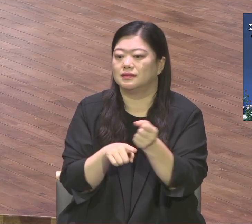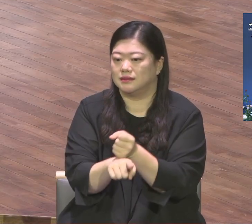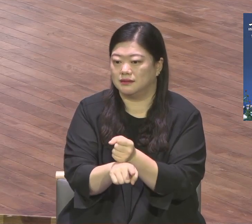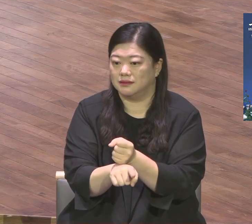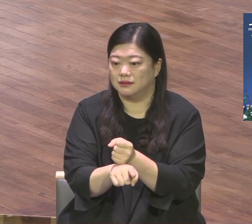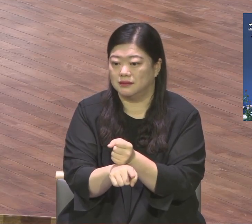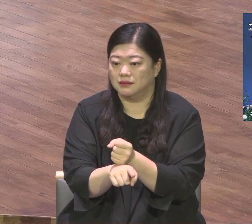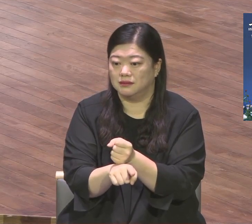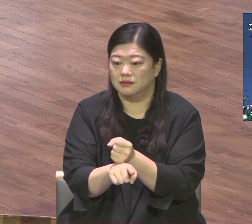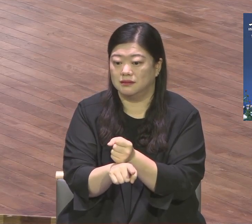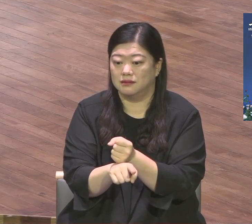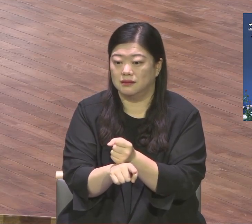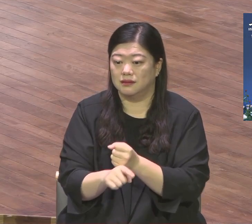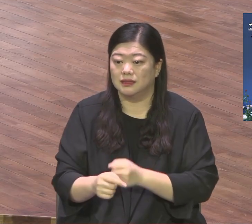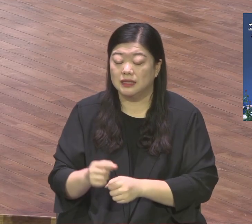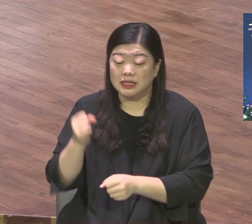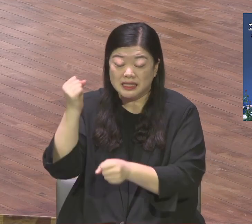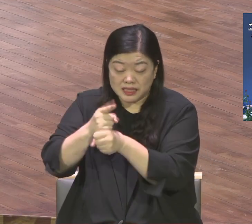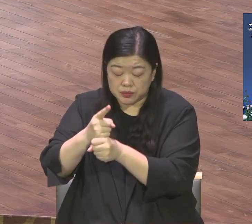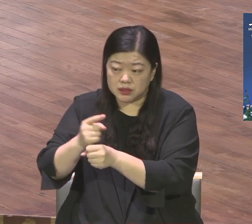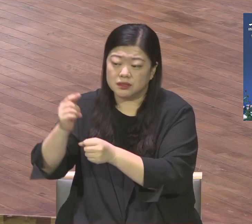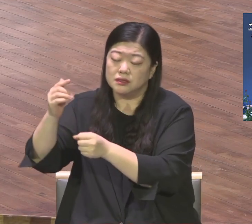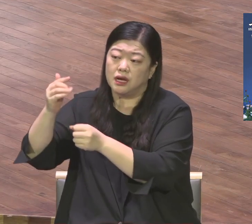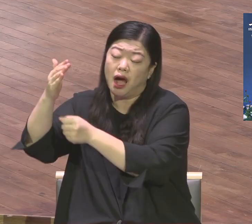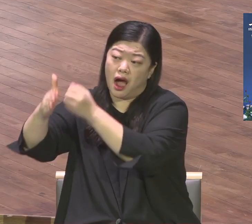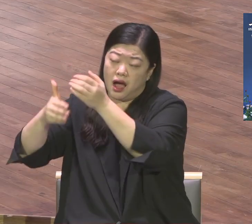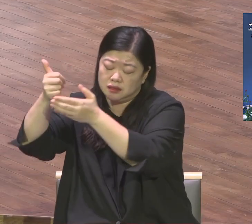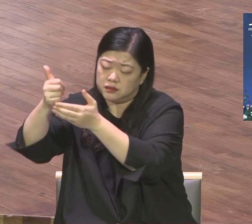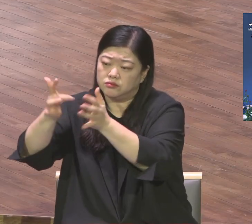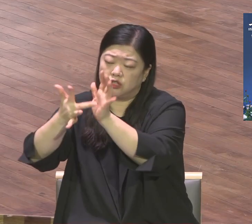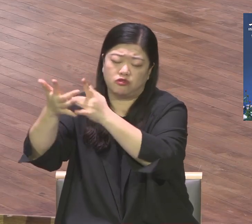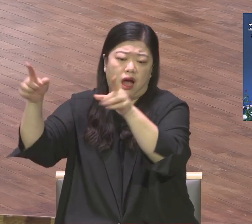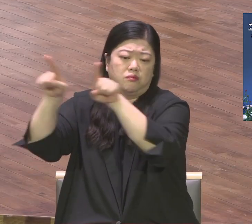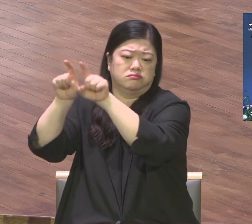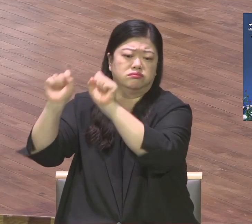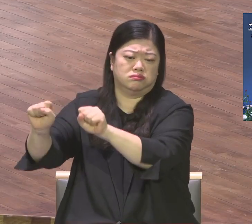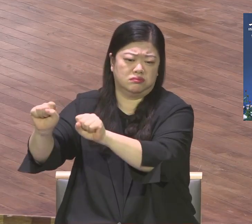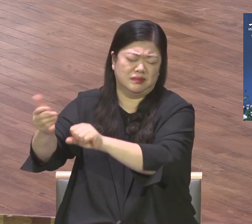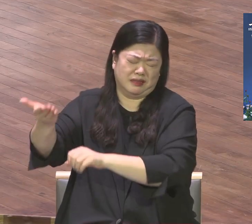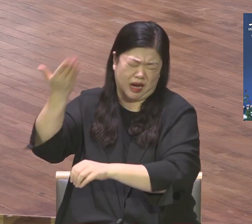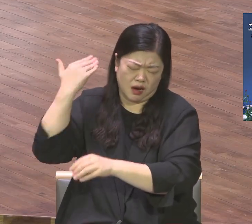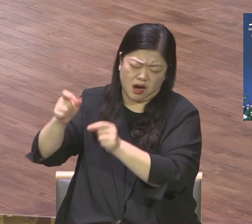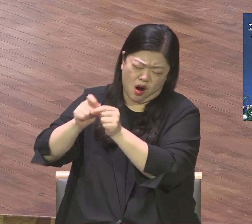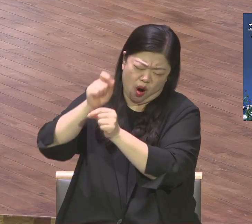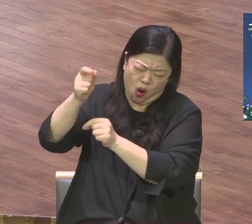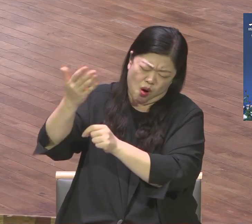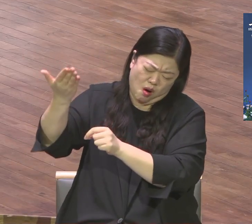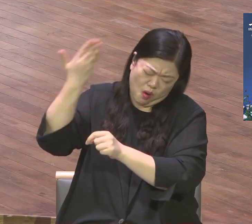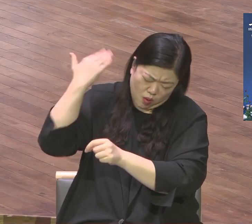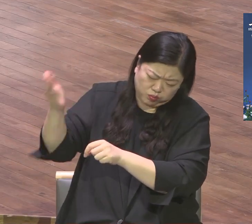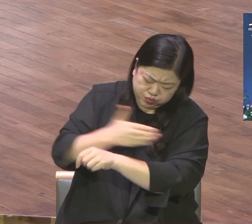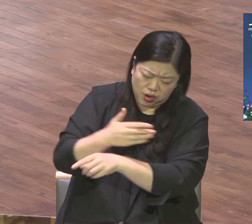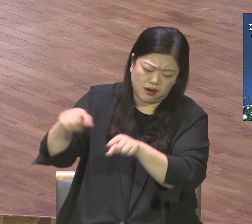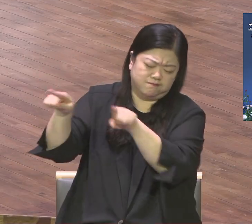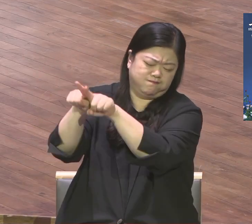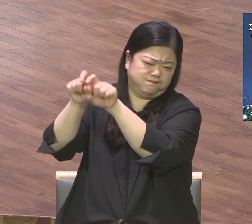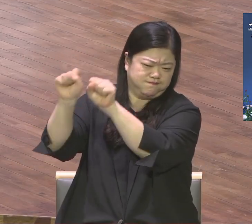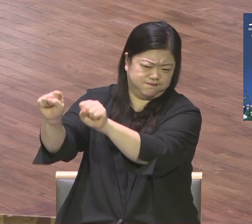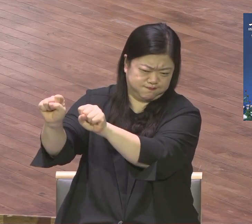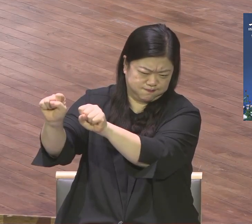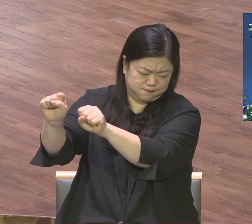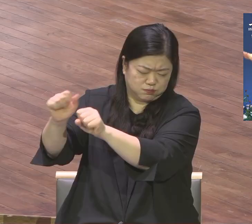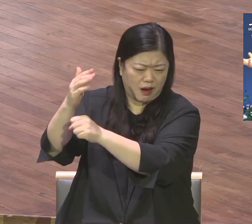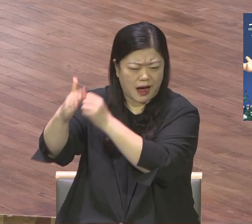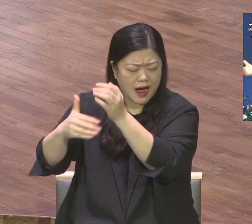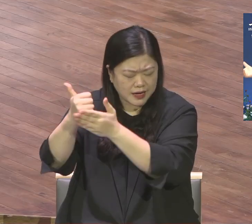이미 계시는 분이 나타났다. 이미 영원 전부터 존재하던 그리스도께서 하나님의 시간표에 따라서